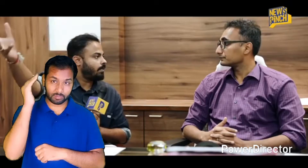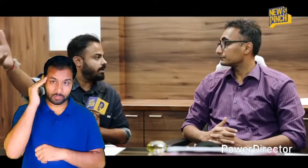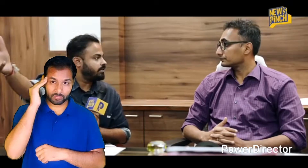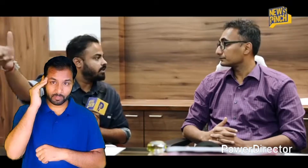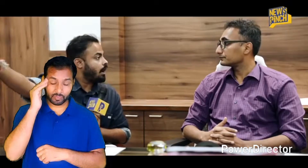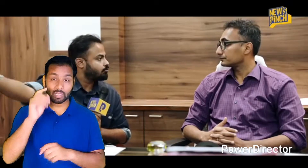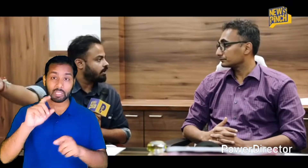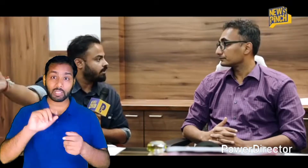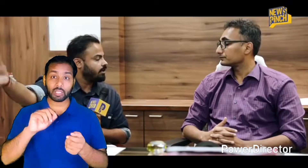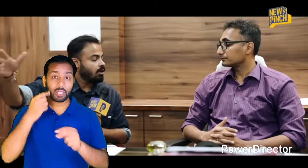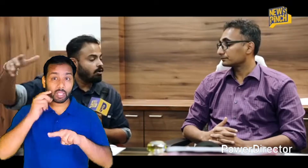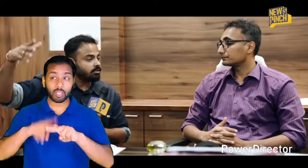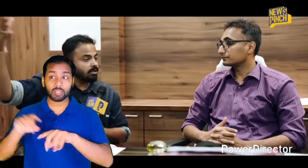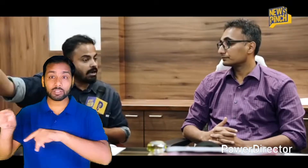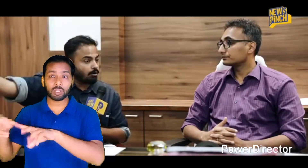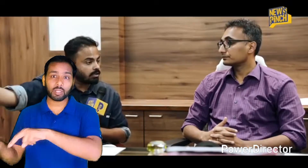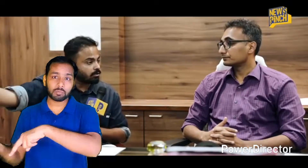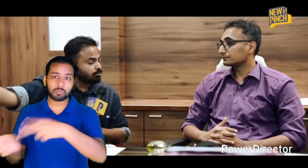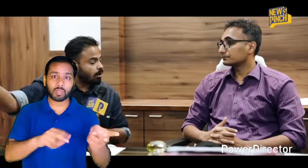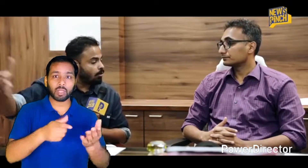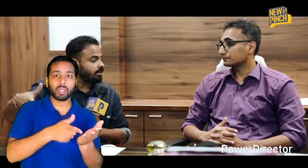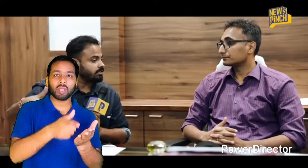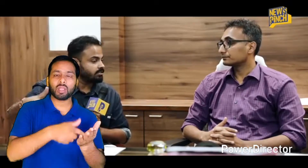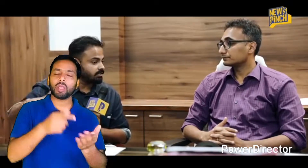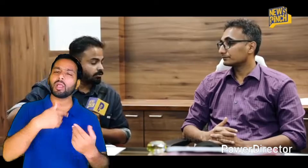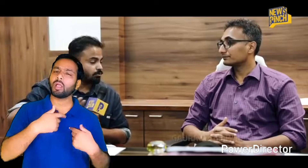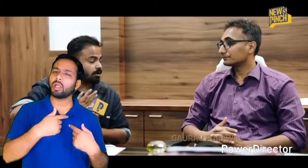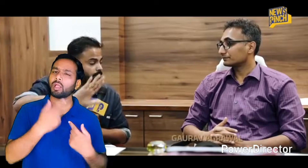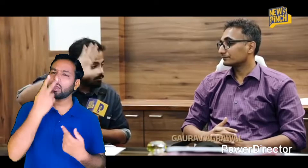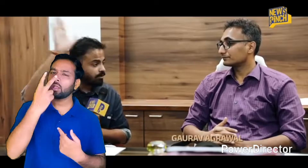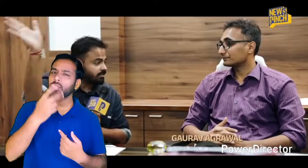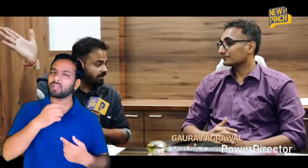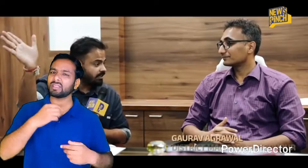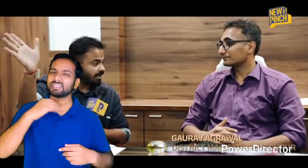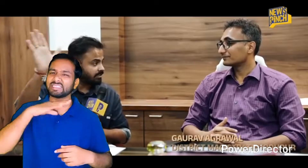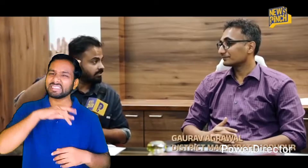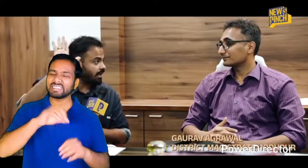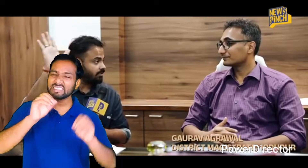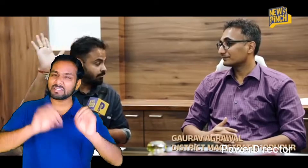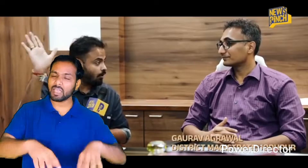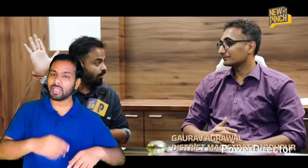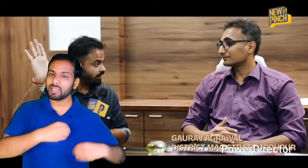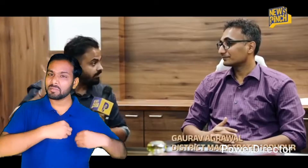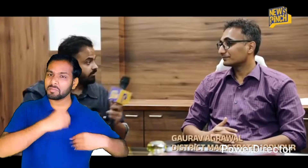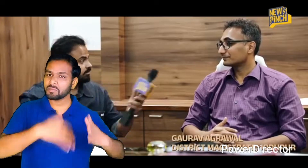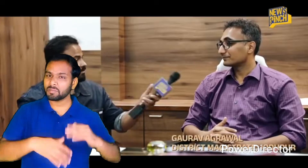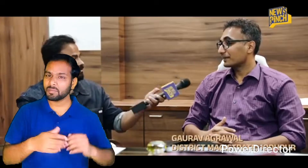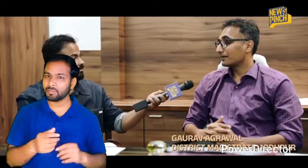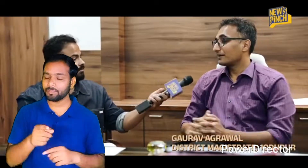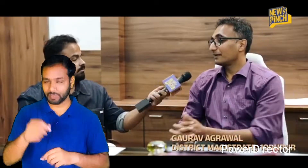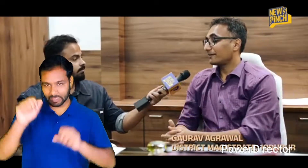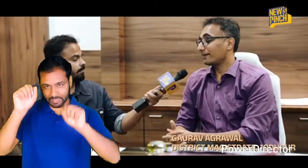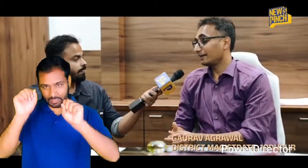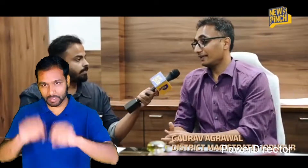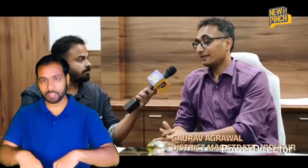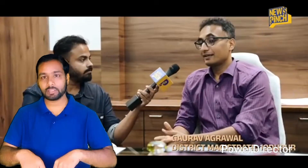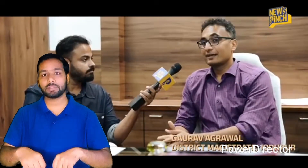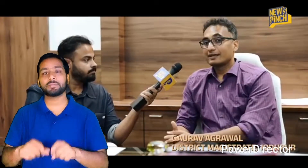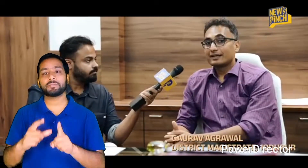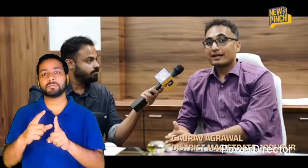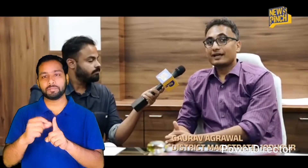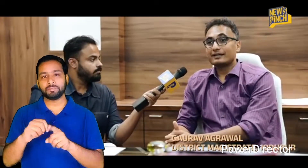शुद्ध हवा पानी के लिए गांव जाएंगे, और जब मैं गांव जाता हूं तो गांव की ऐसी स्थिति है, तो कभी कोई ऐसा दिन आ सकता है, संभव है?